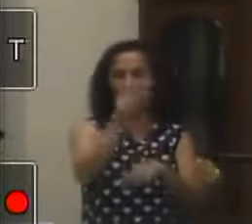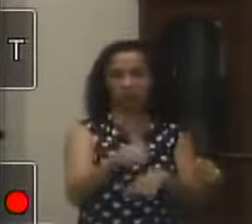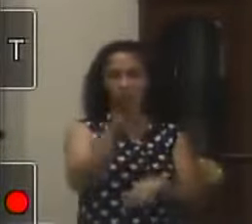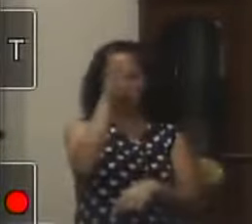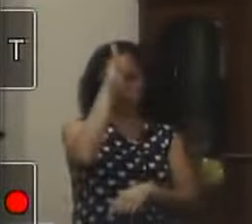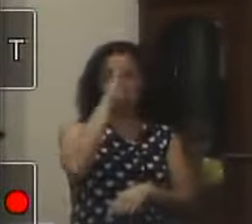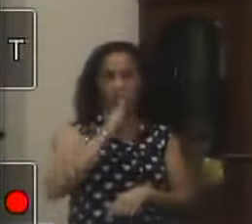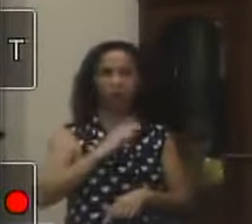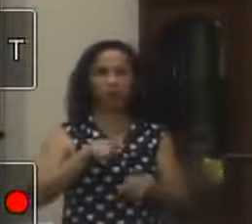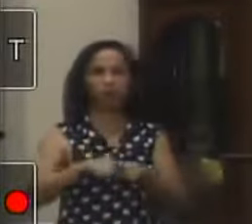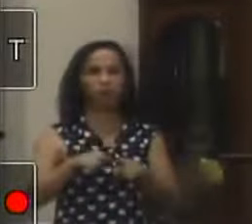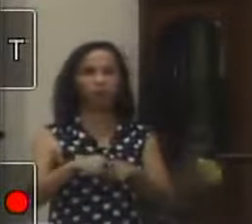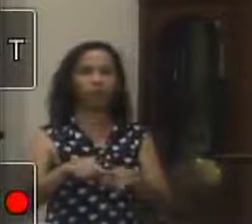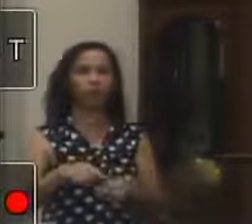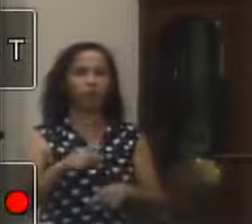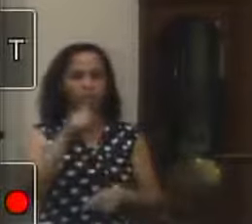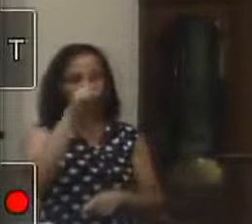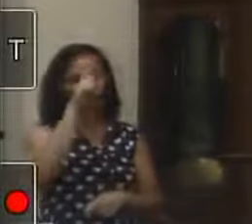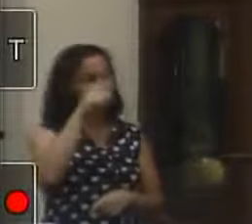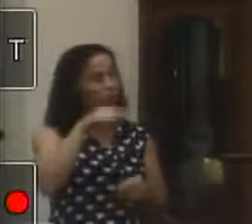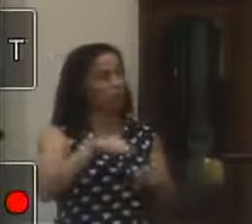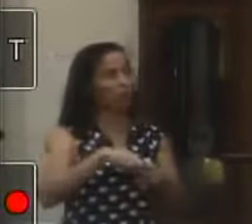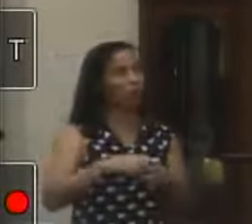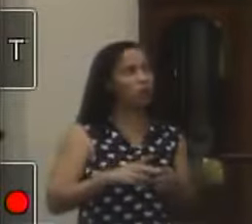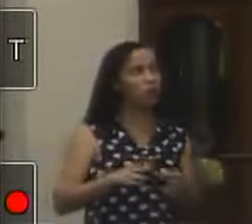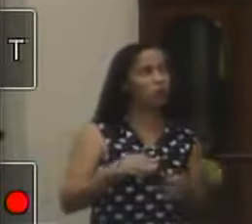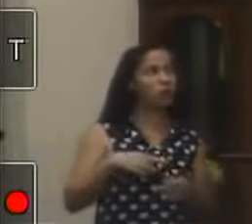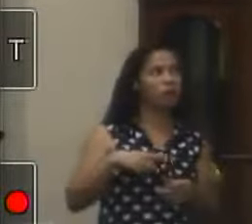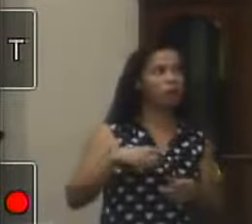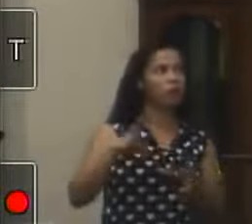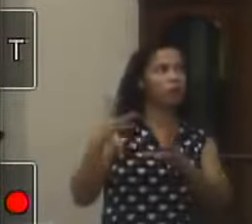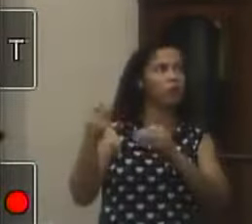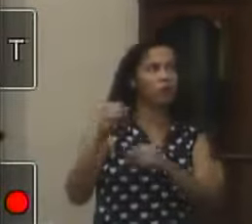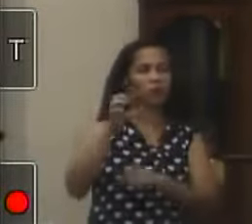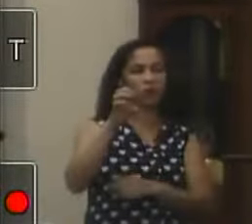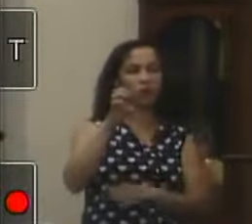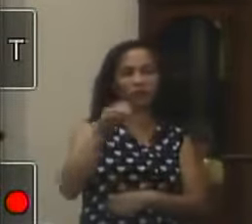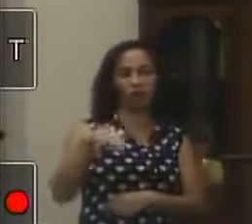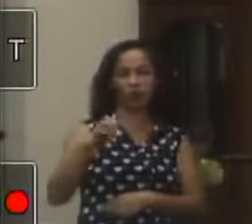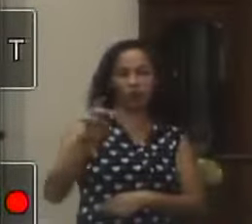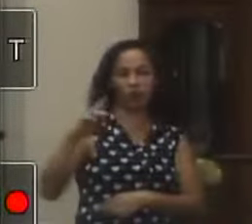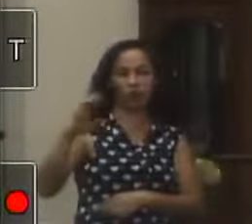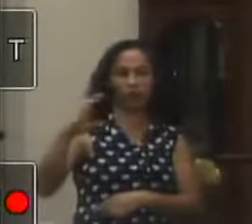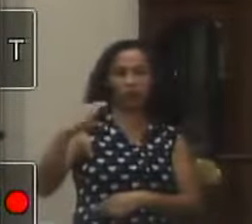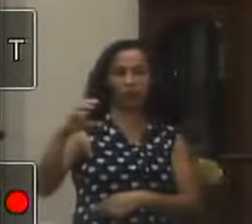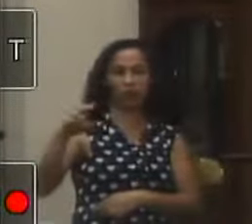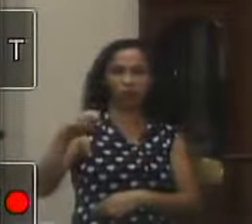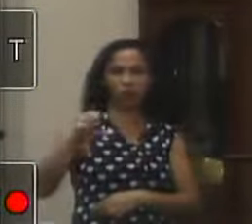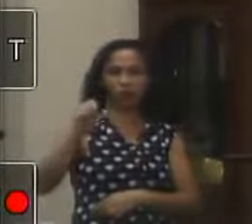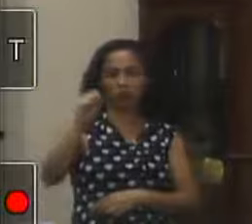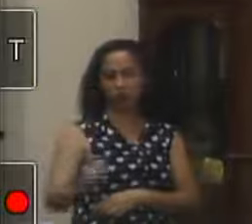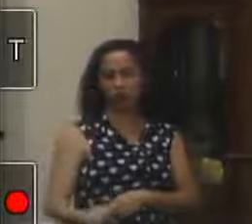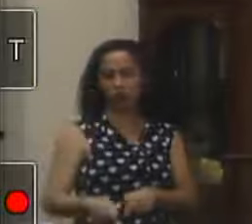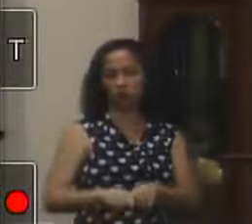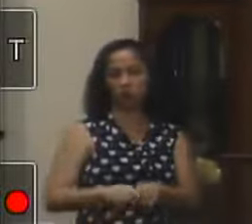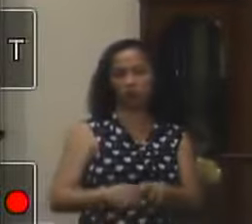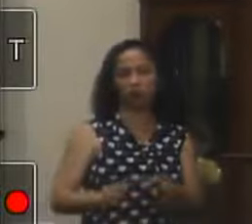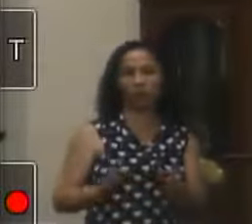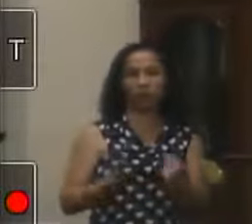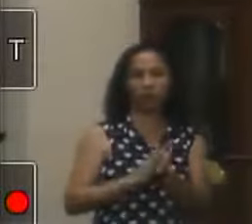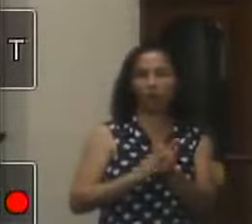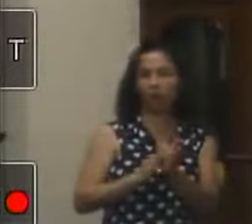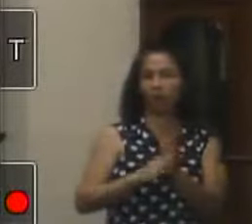Rio de Janeiro, num torneio que vai pegar todo o Mercosul. E aí essa moção de aplausos é super merecida.